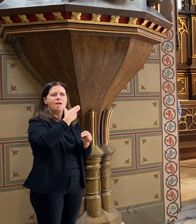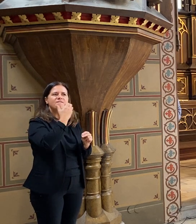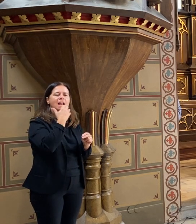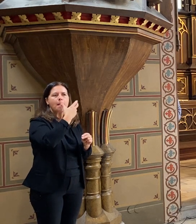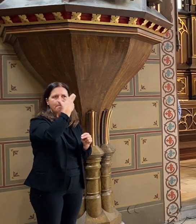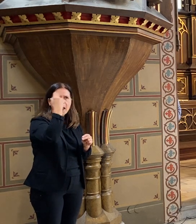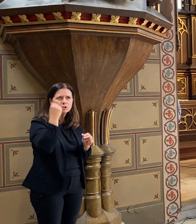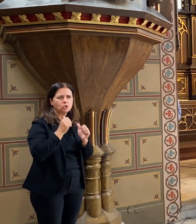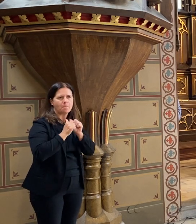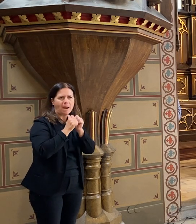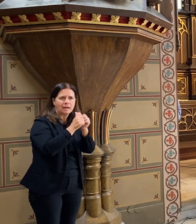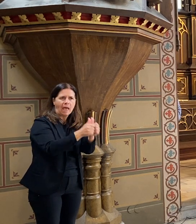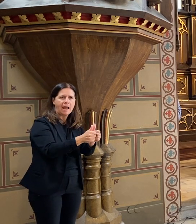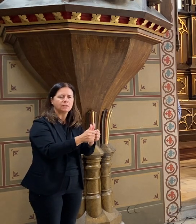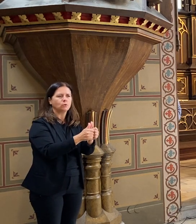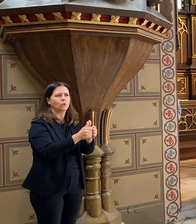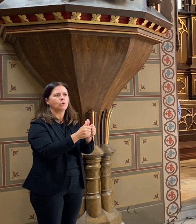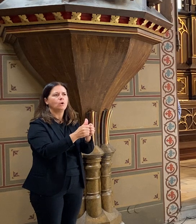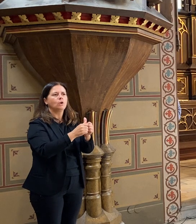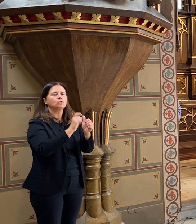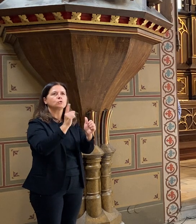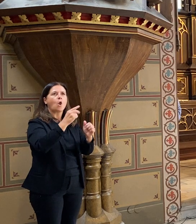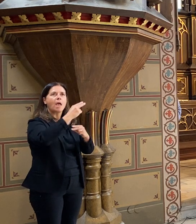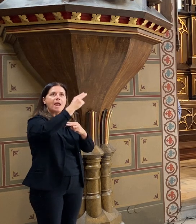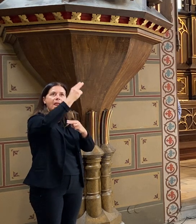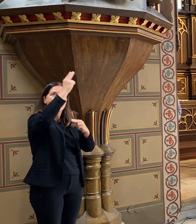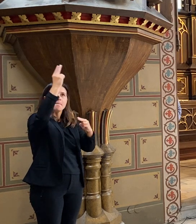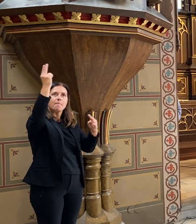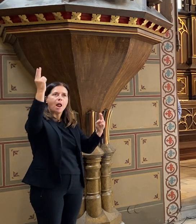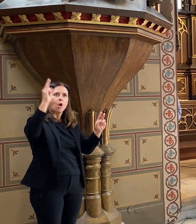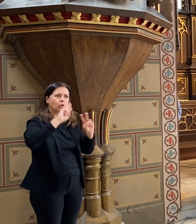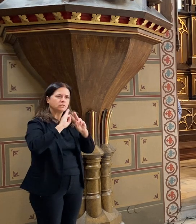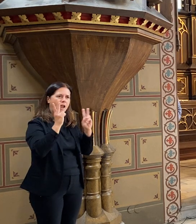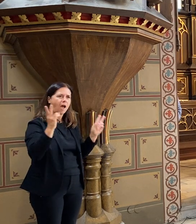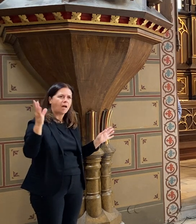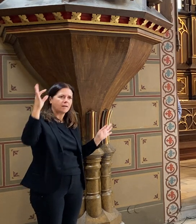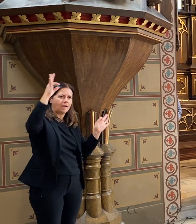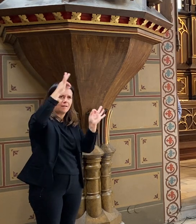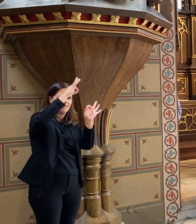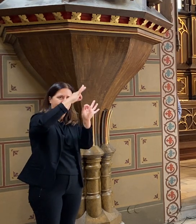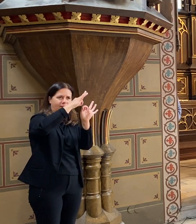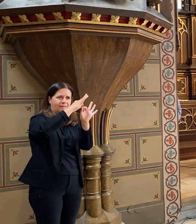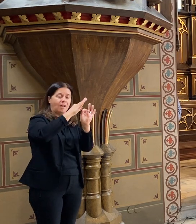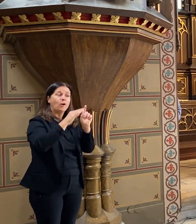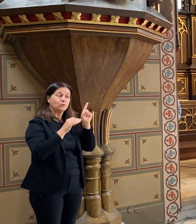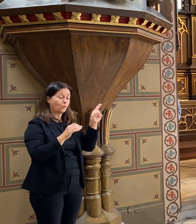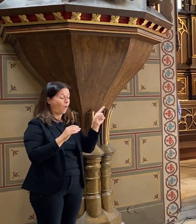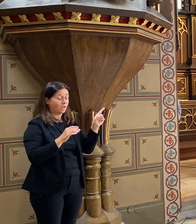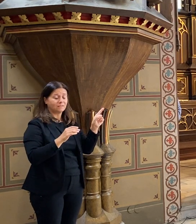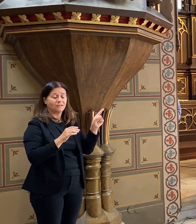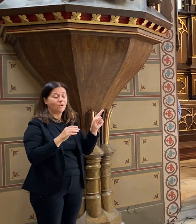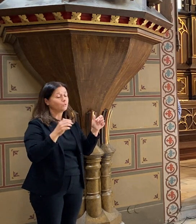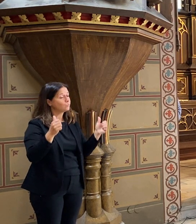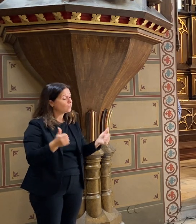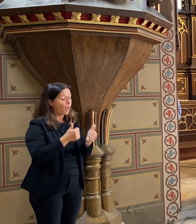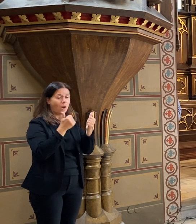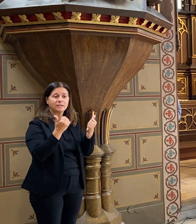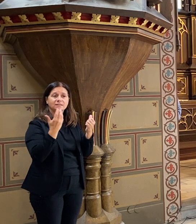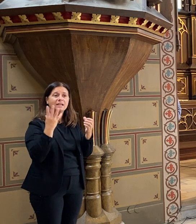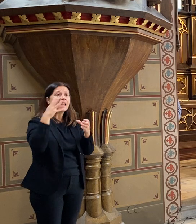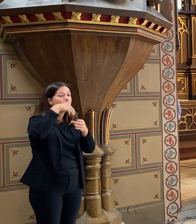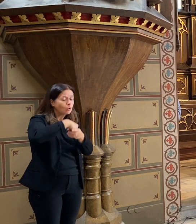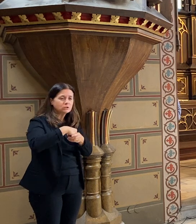wollen, dass sich ein Stück weit Himmel und Erde begegnen. Und ich denke, das gelingt dort in einer wirklich, in einem ganz tollen, inklusiven